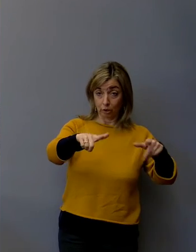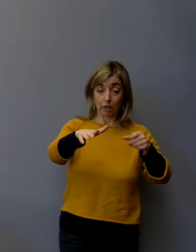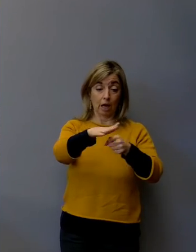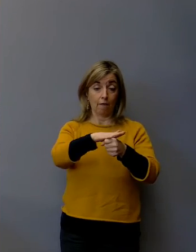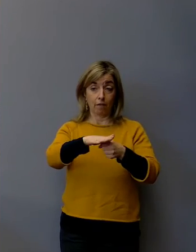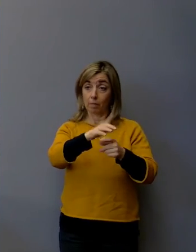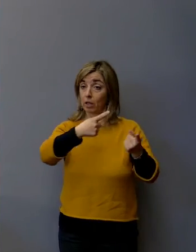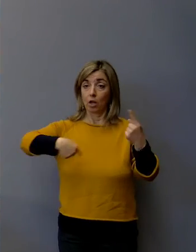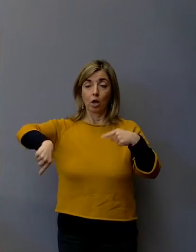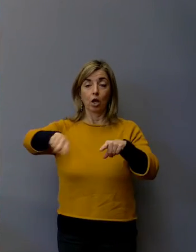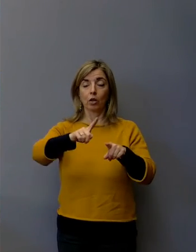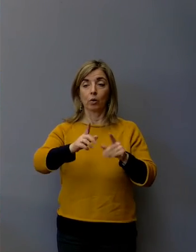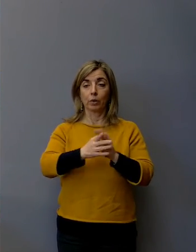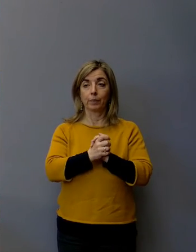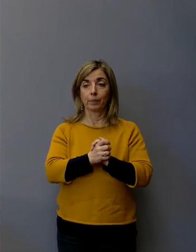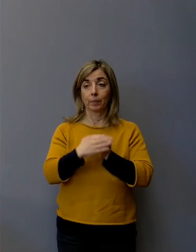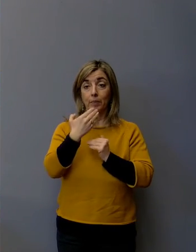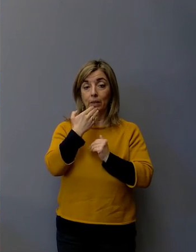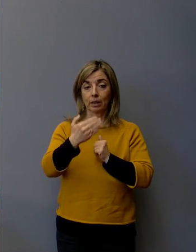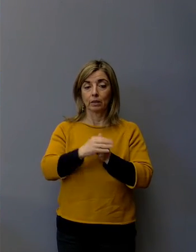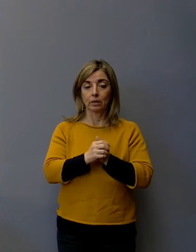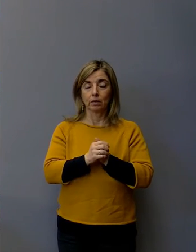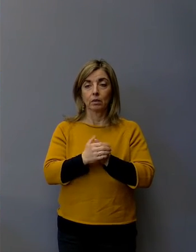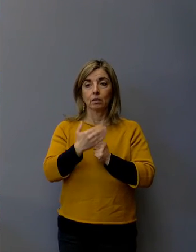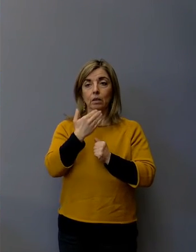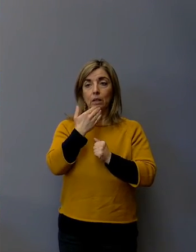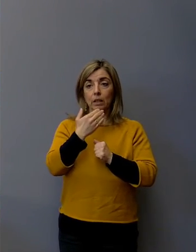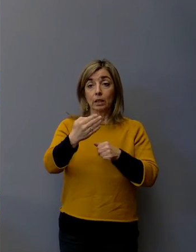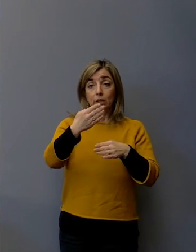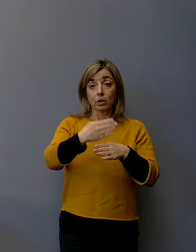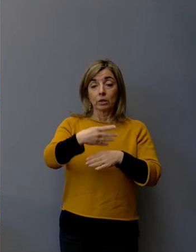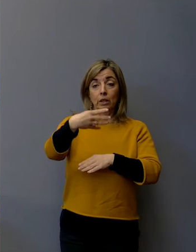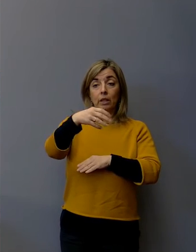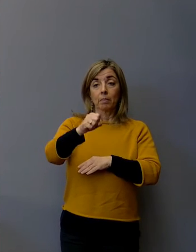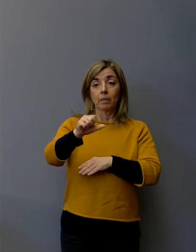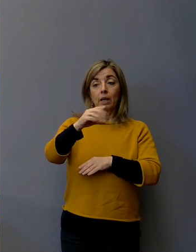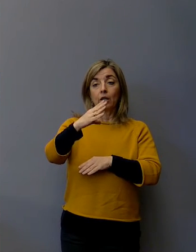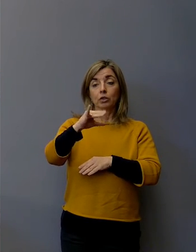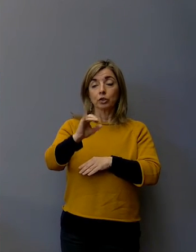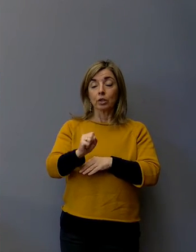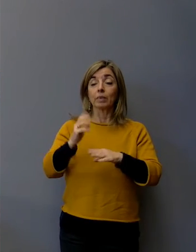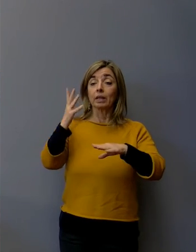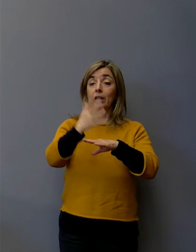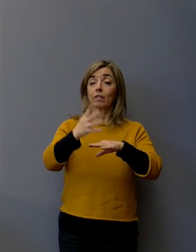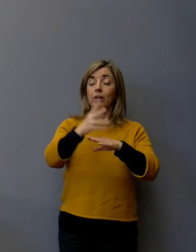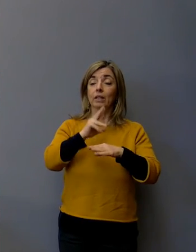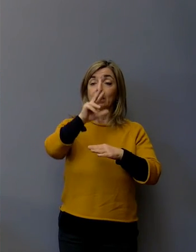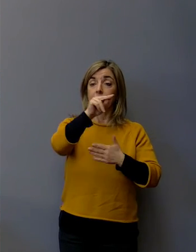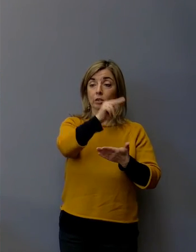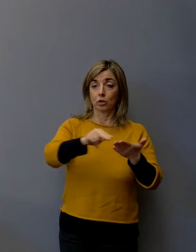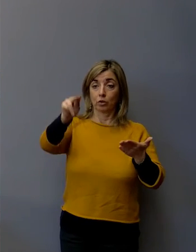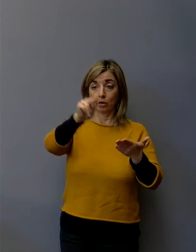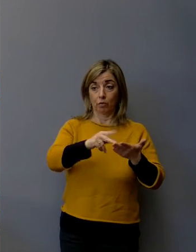grazie grazie al consigliere marshall ora terminati gli interventi in dichiarazioni di voto da parte di tutti i